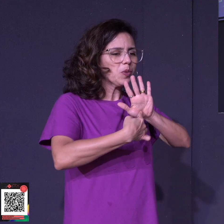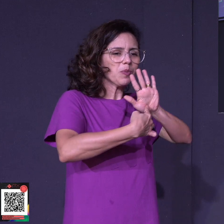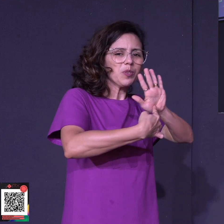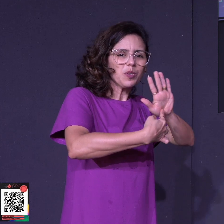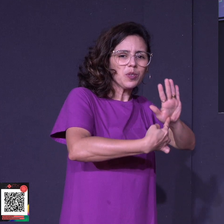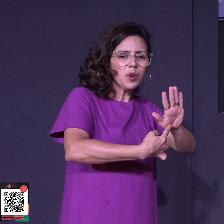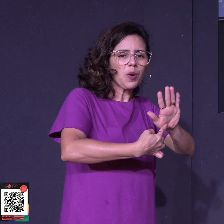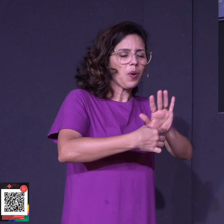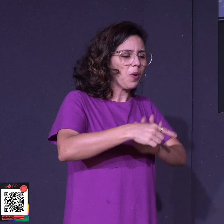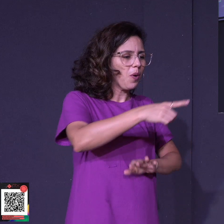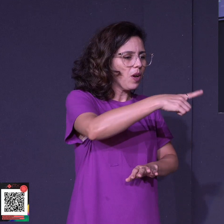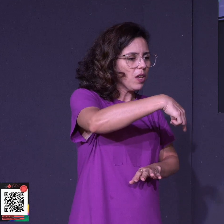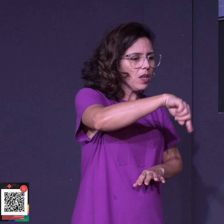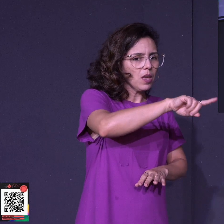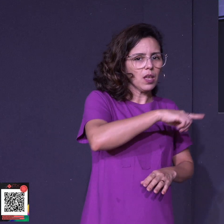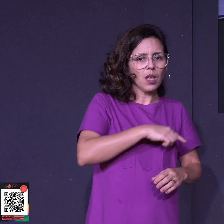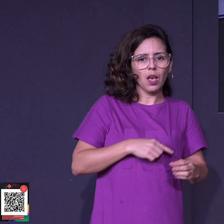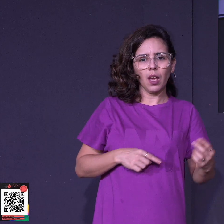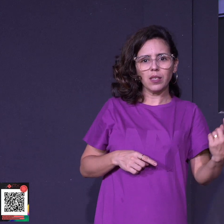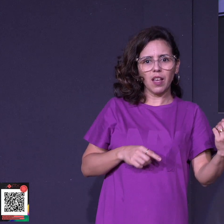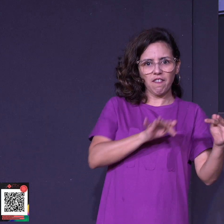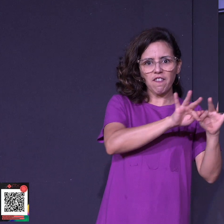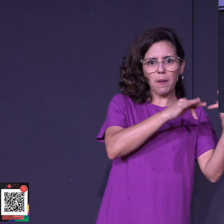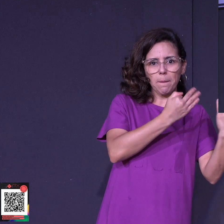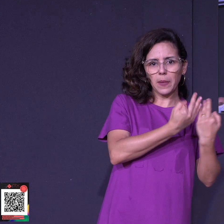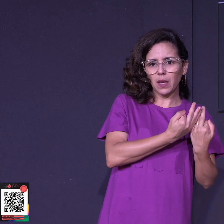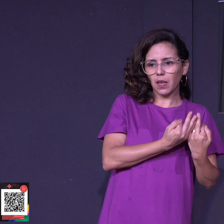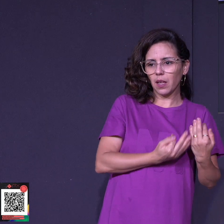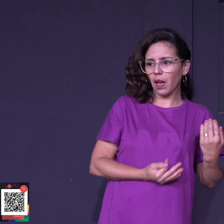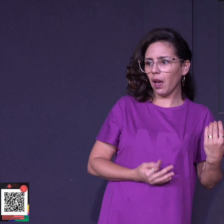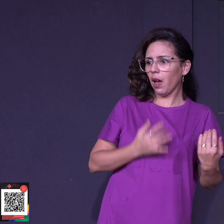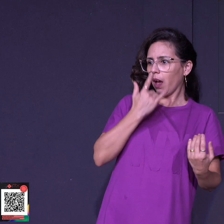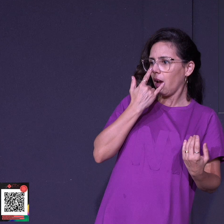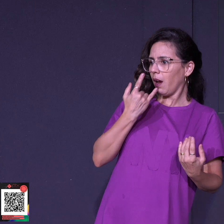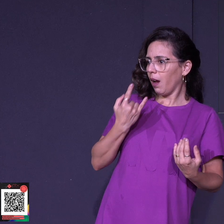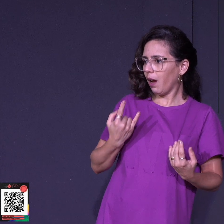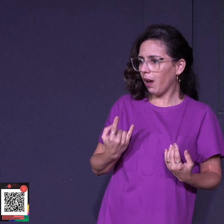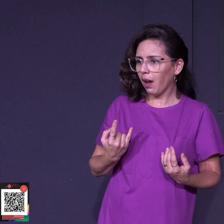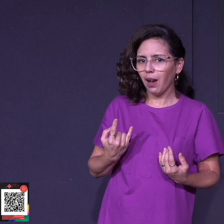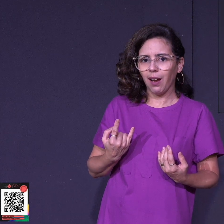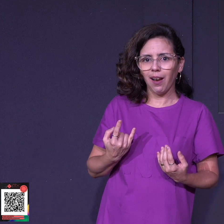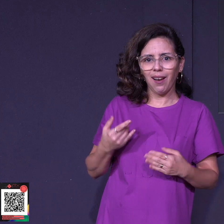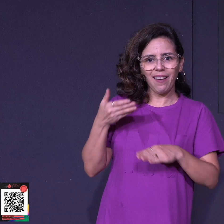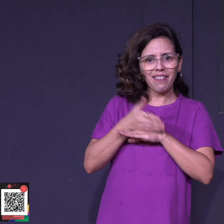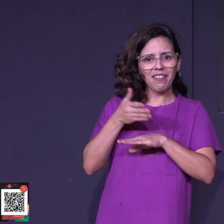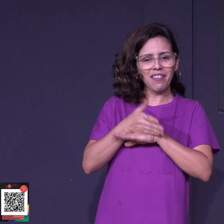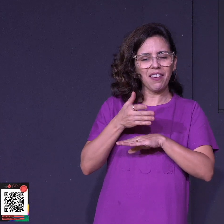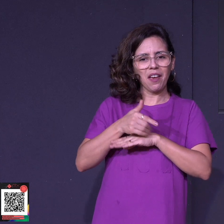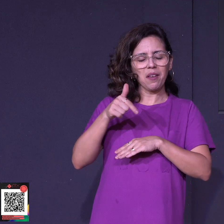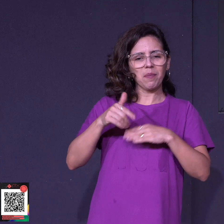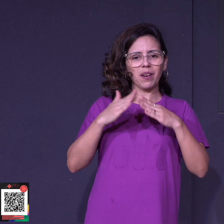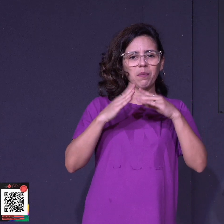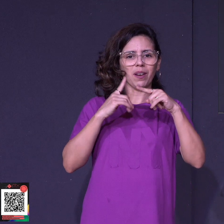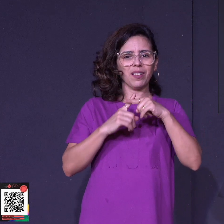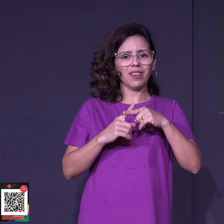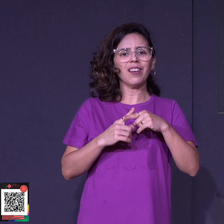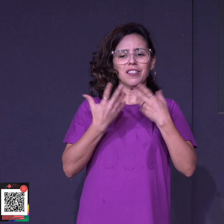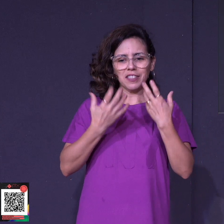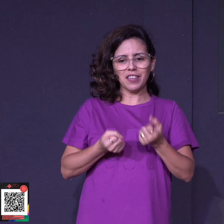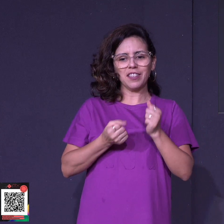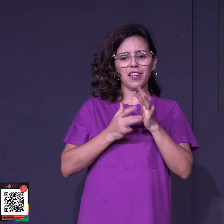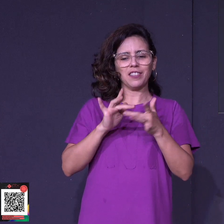Tu acredita? Aí esse final de semana soube de outro. Estava no sinal parado. Chegou um